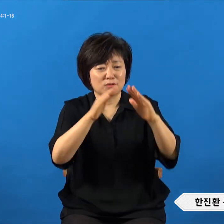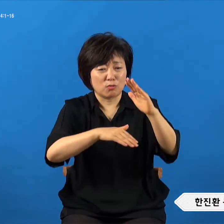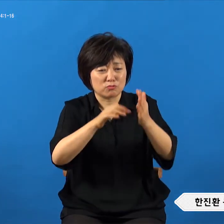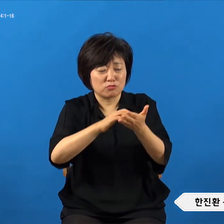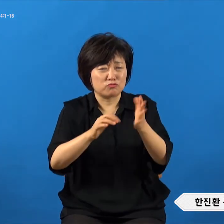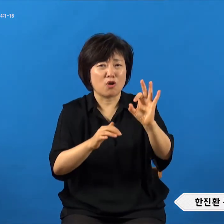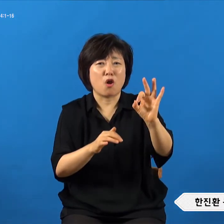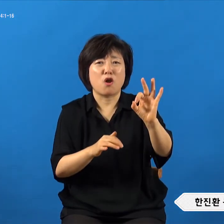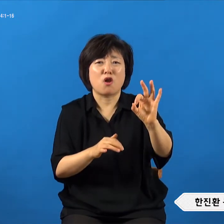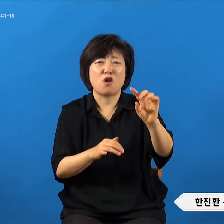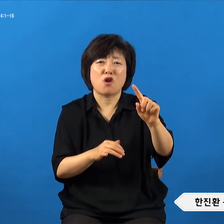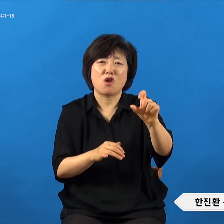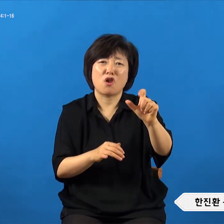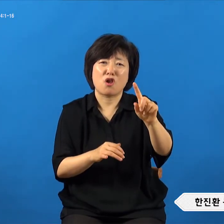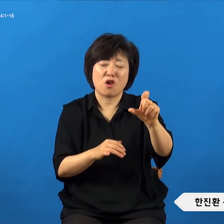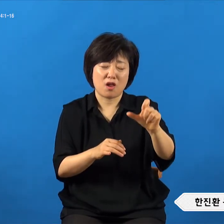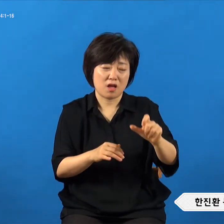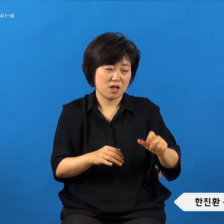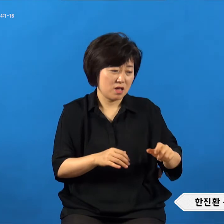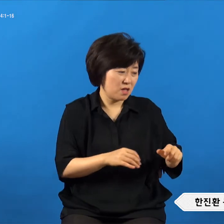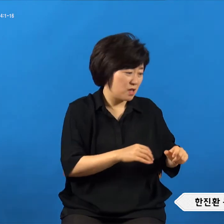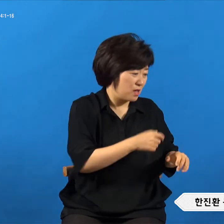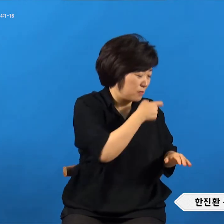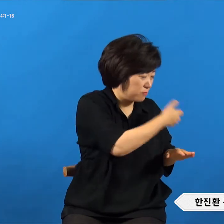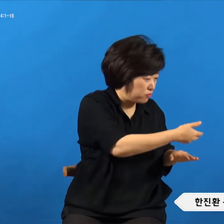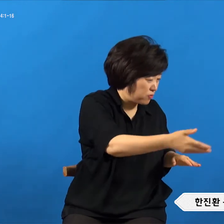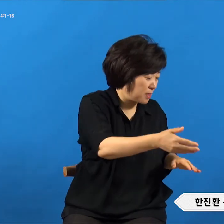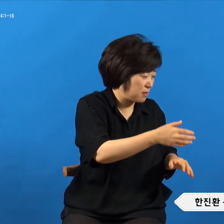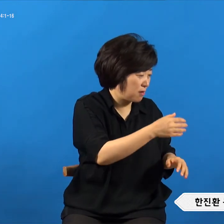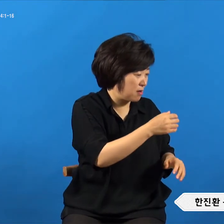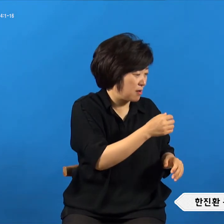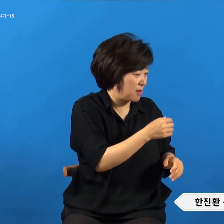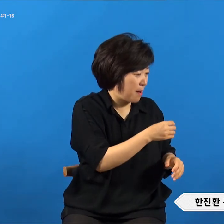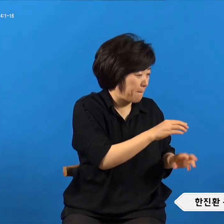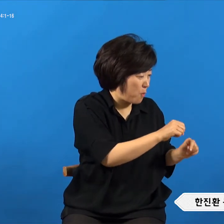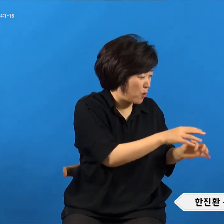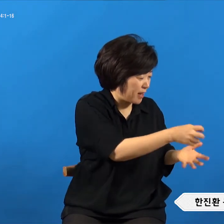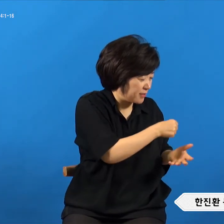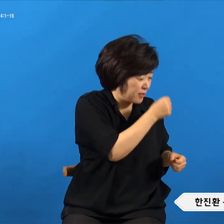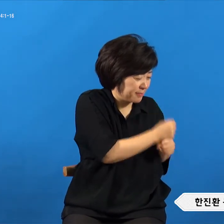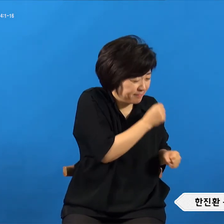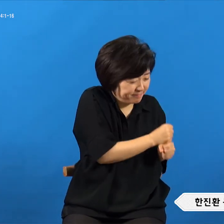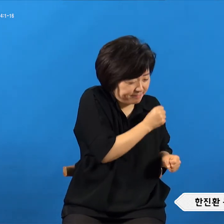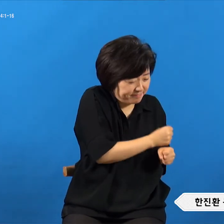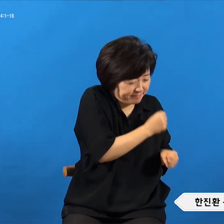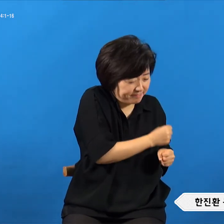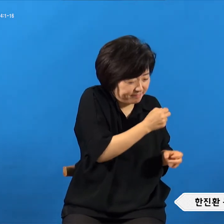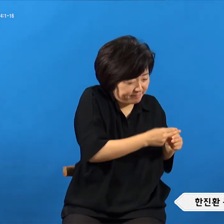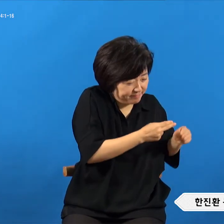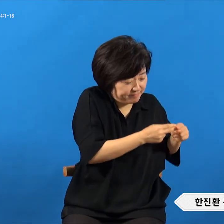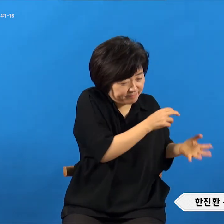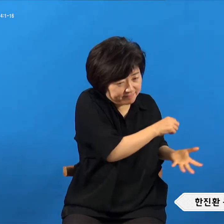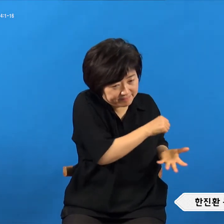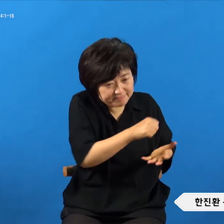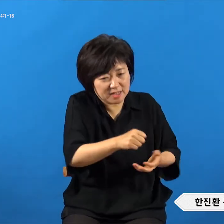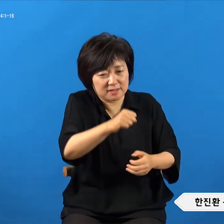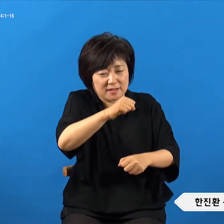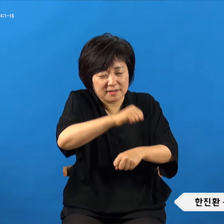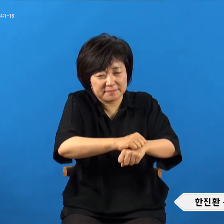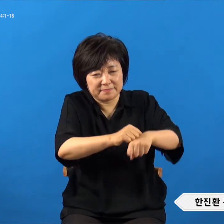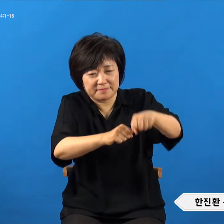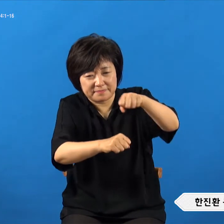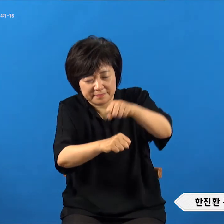되는 시골 교인들이 개울에서 모래를 퍼가지고 벽돌 찍고 자기들 손으로 슬레이트 잇고 흙을